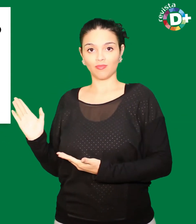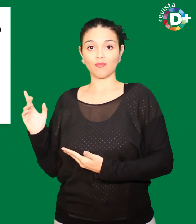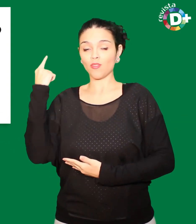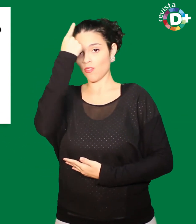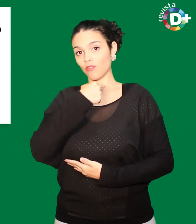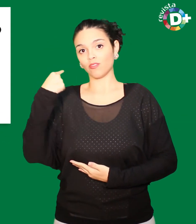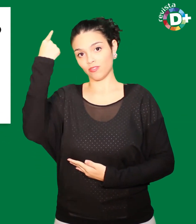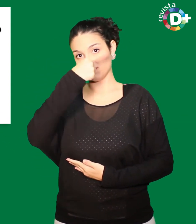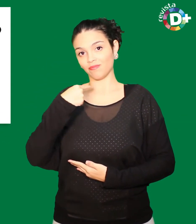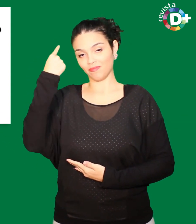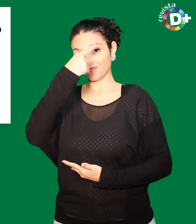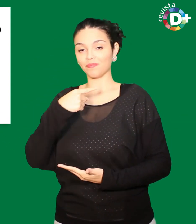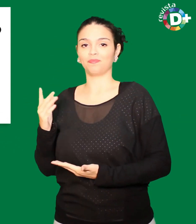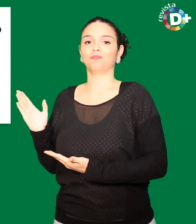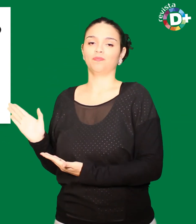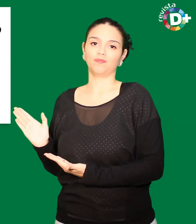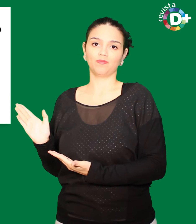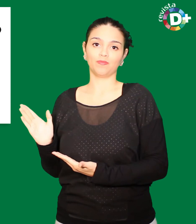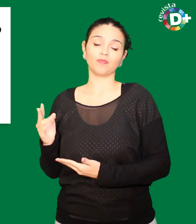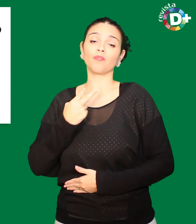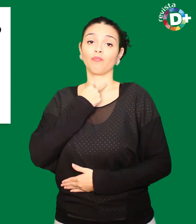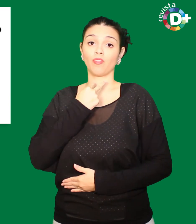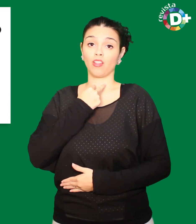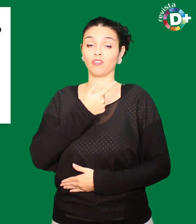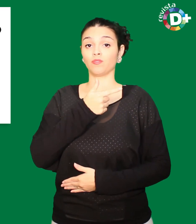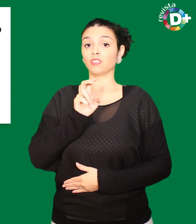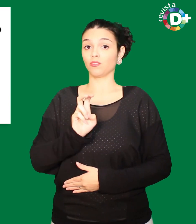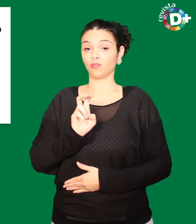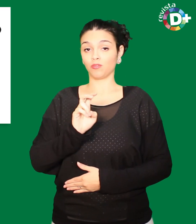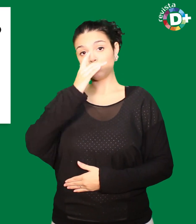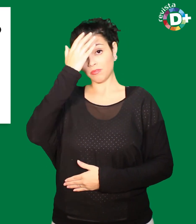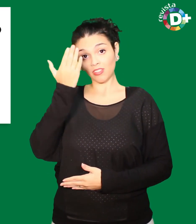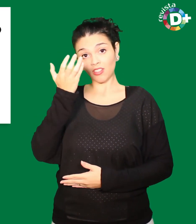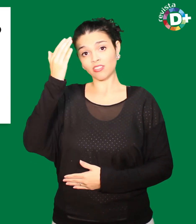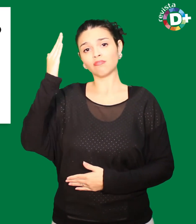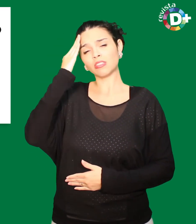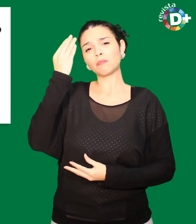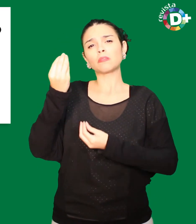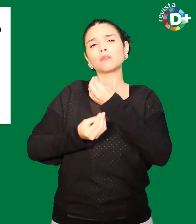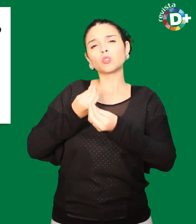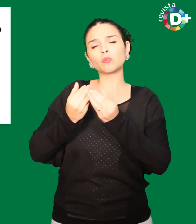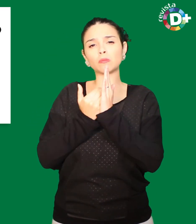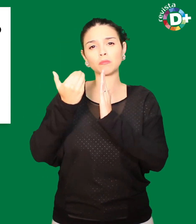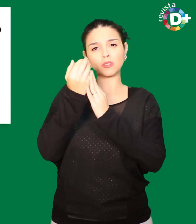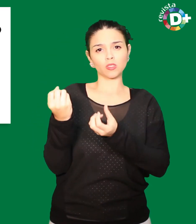horária: 64 horas presenciais. Vagas: 25. Para saber mais sobre o curso e condições